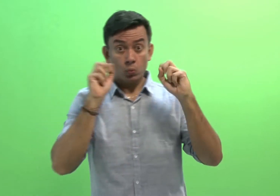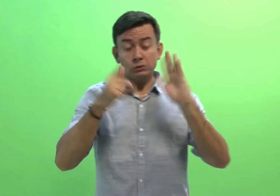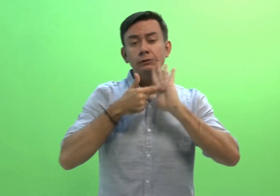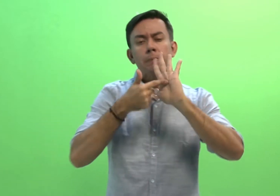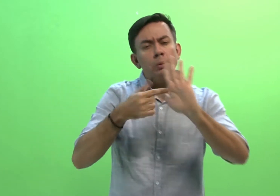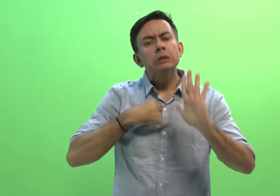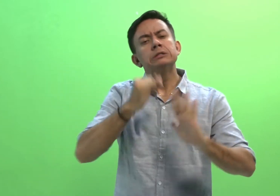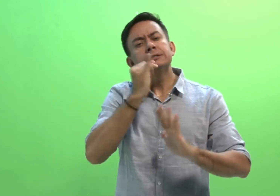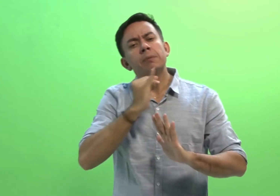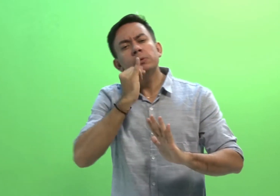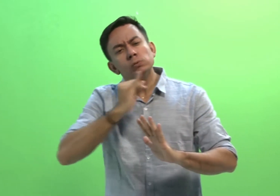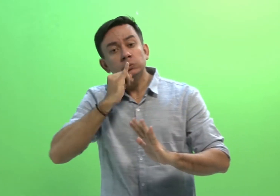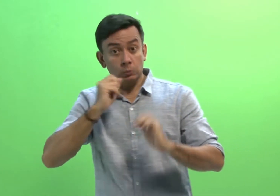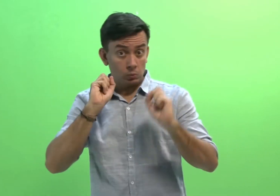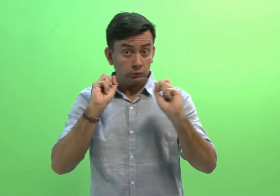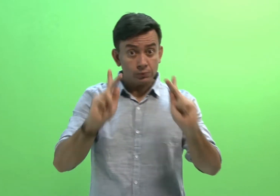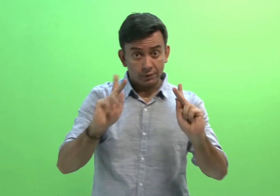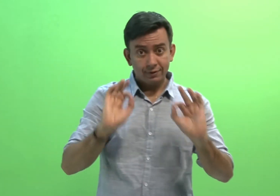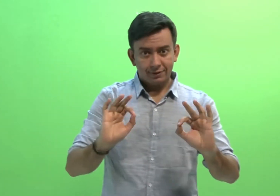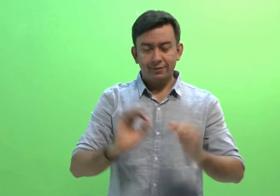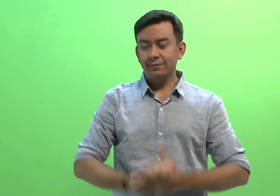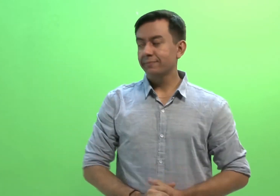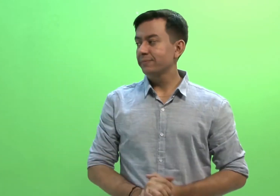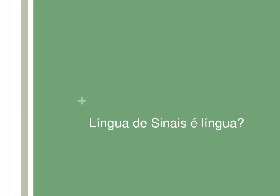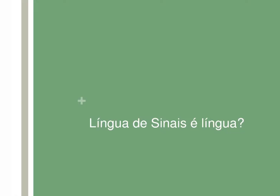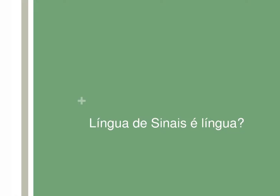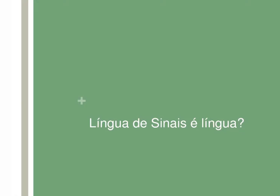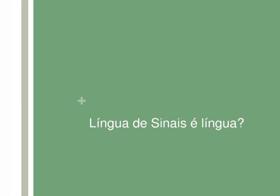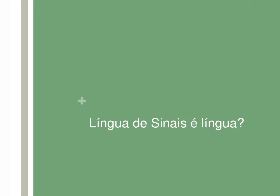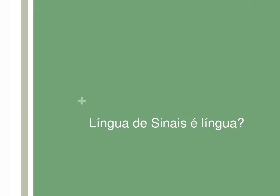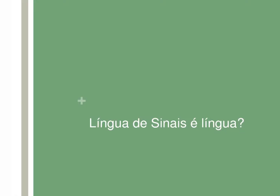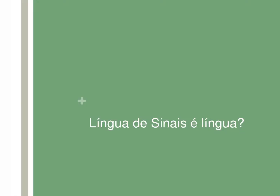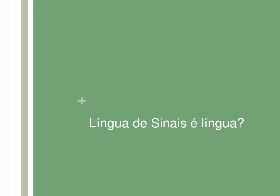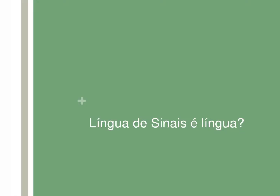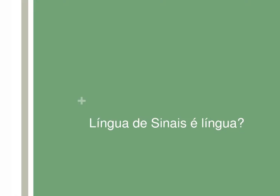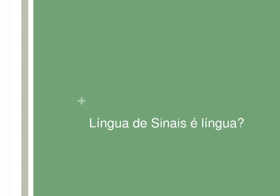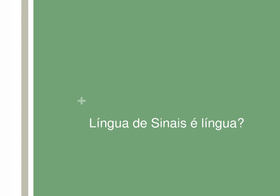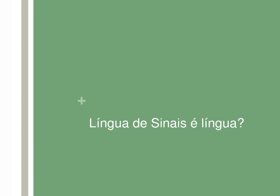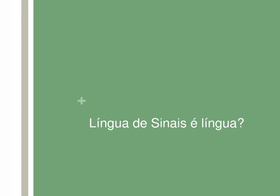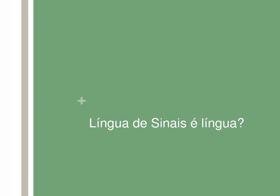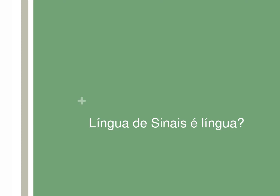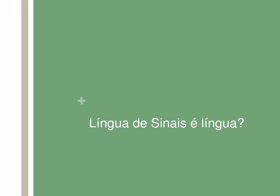para vocês, mostrando até mesmo exemplos para ficar bem claro.